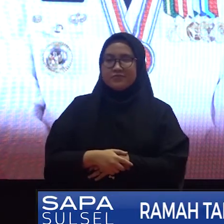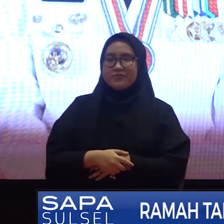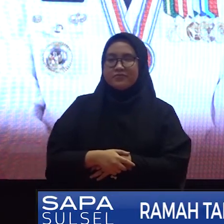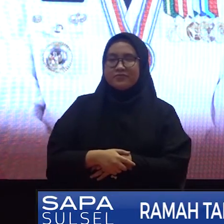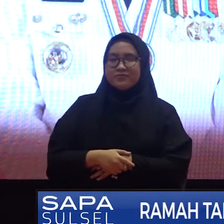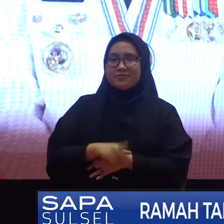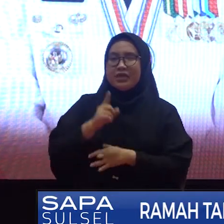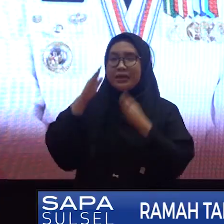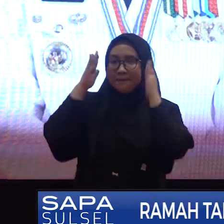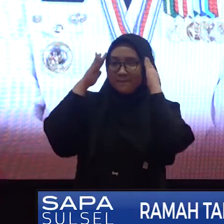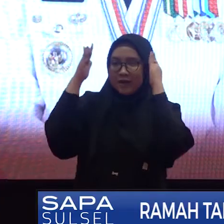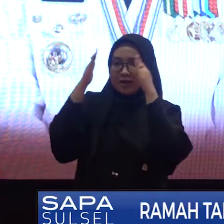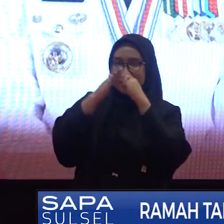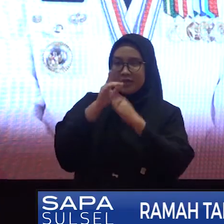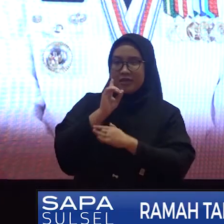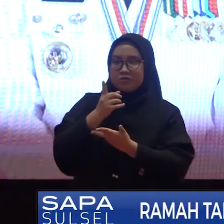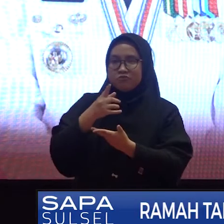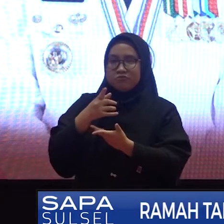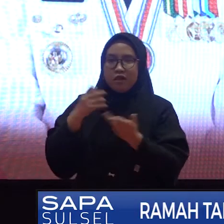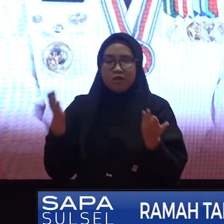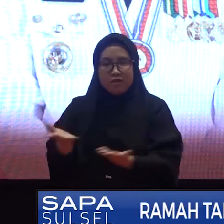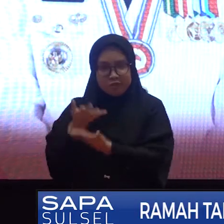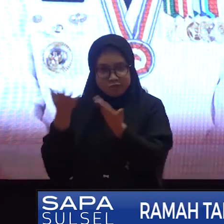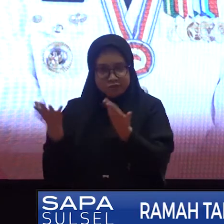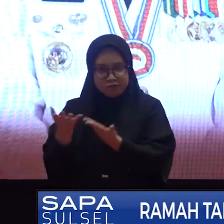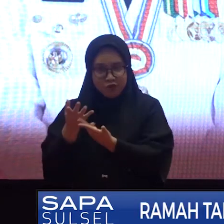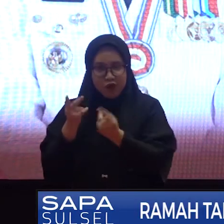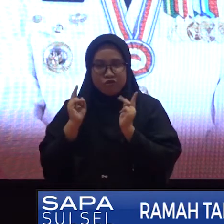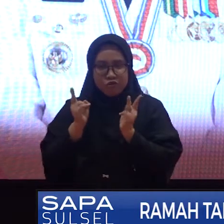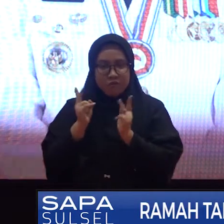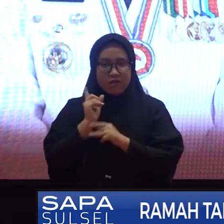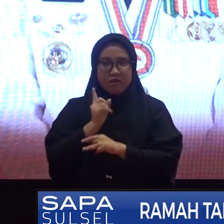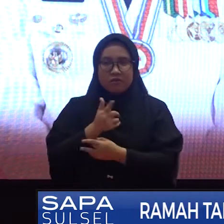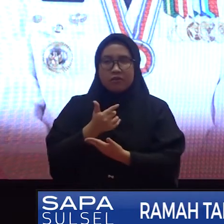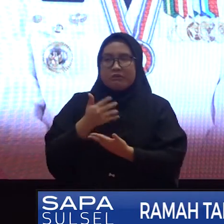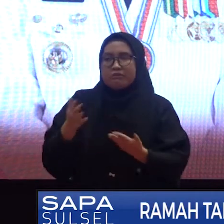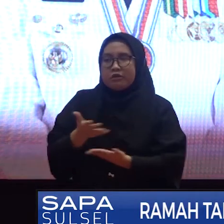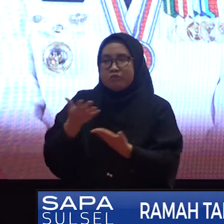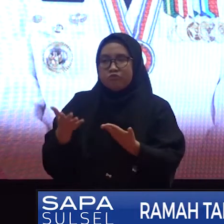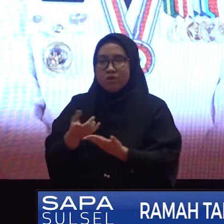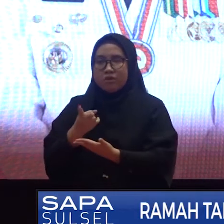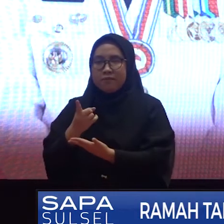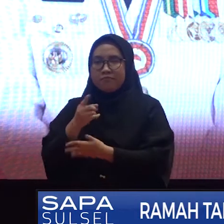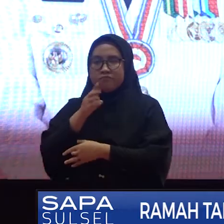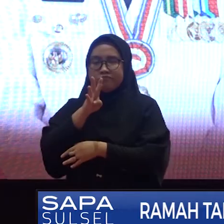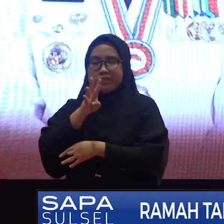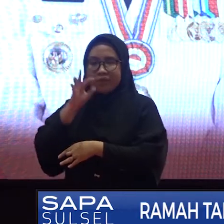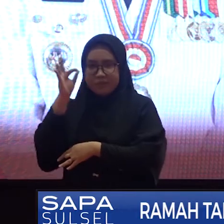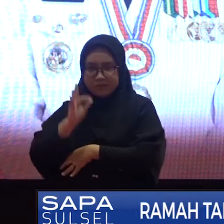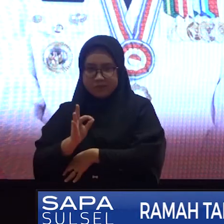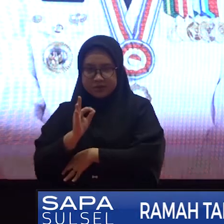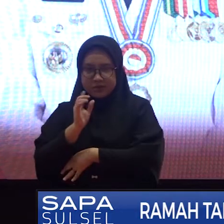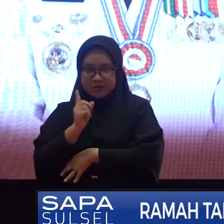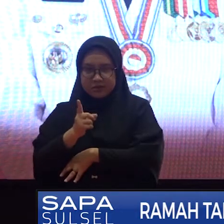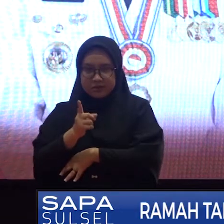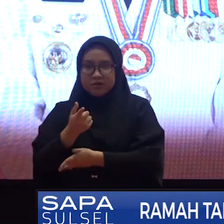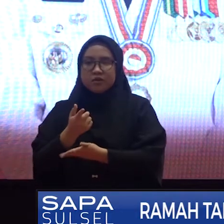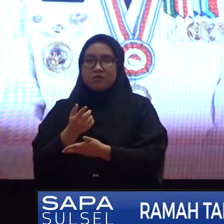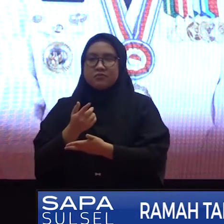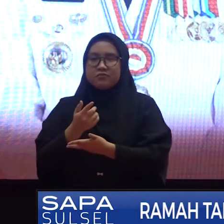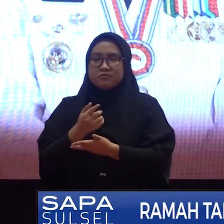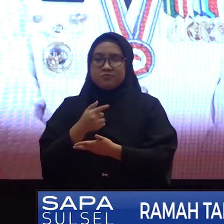walaupun Makassar telah tumbuh normal dengan pertumbuhan 5,4% setelah jatuh